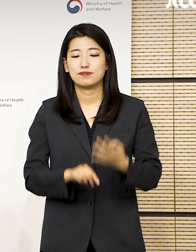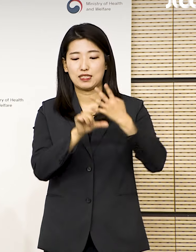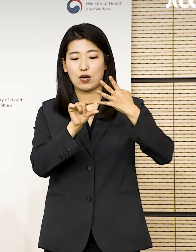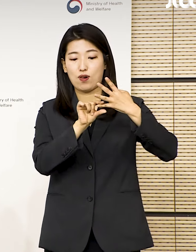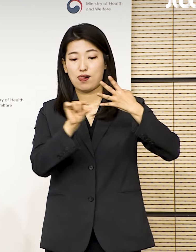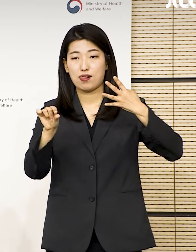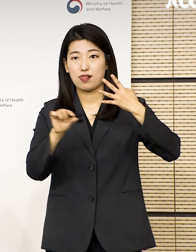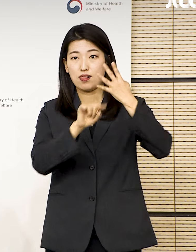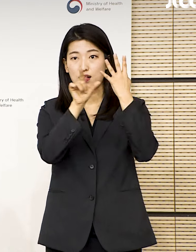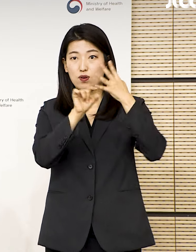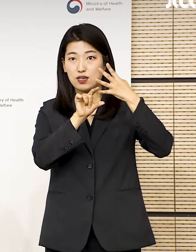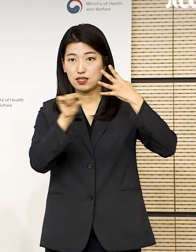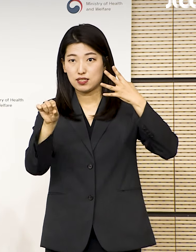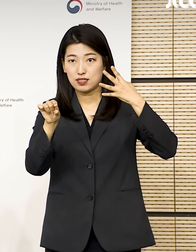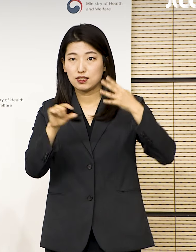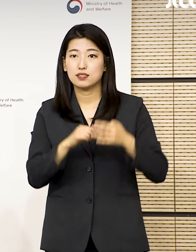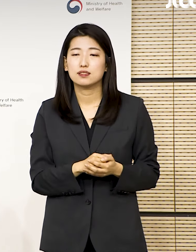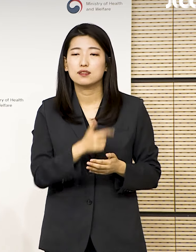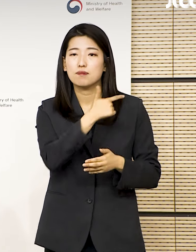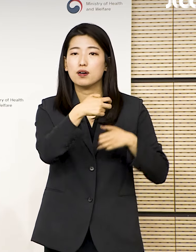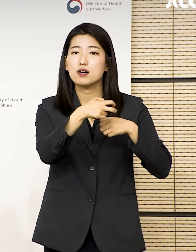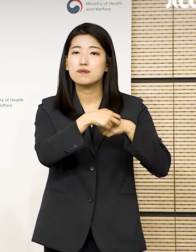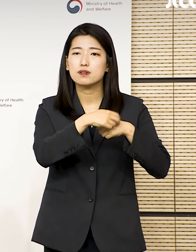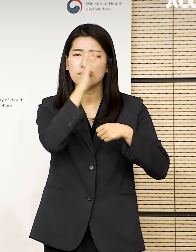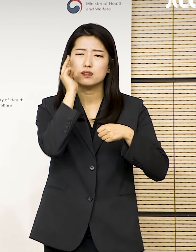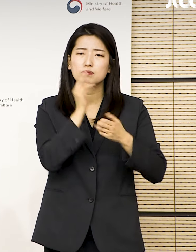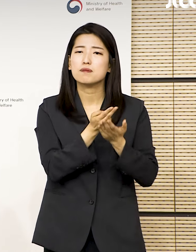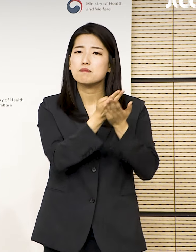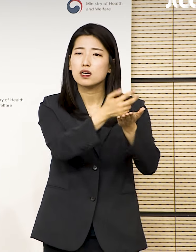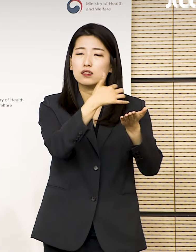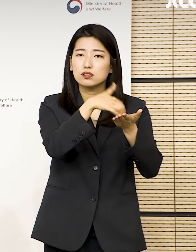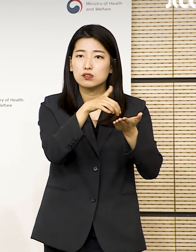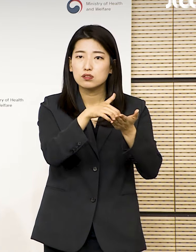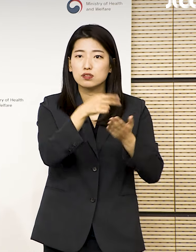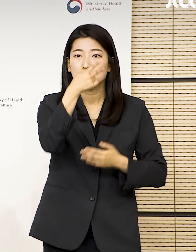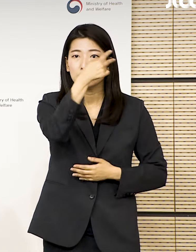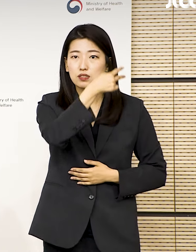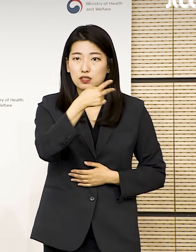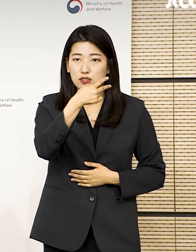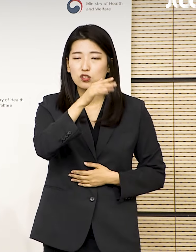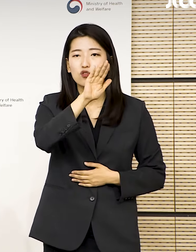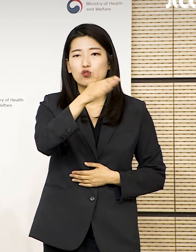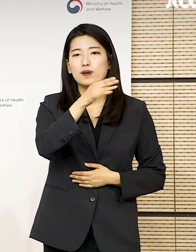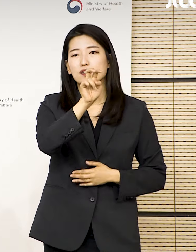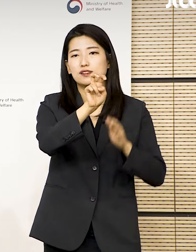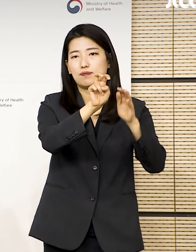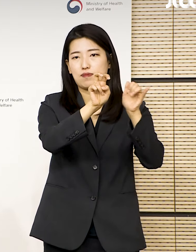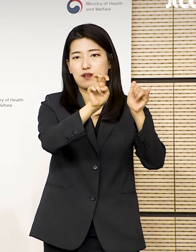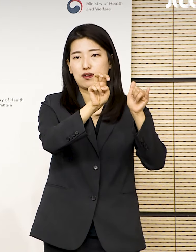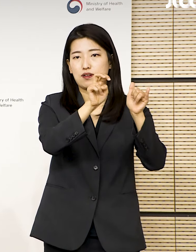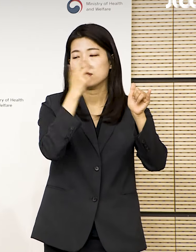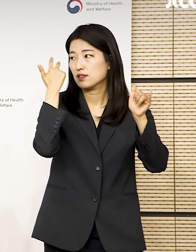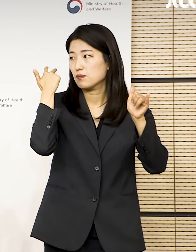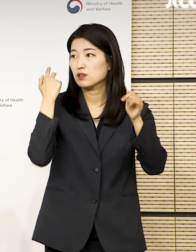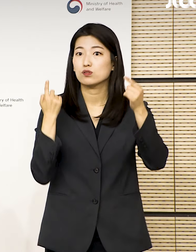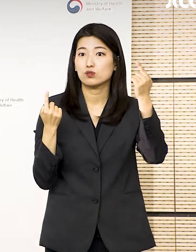기준 상급 종합병원 중환자실 2번 화자는 2만 아 2,920 전주 대비